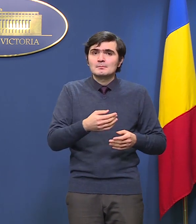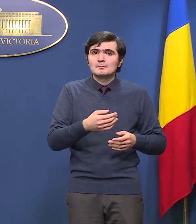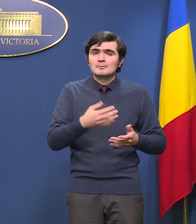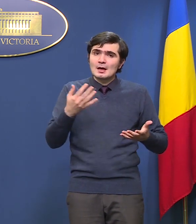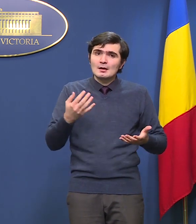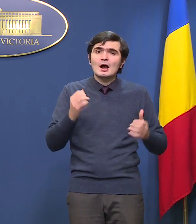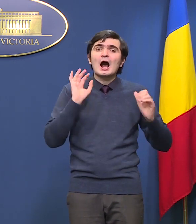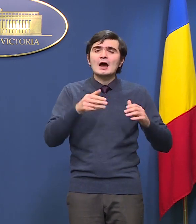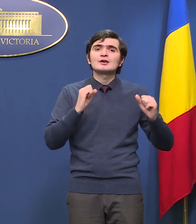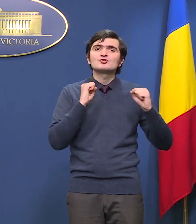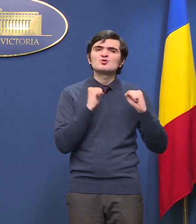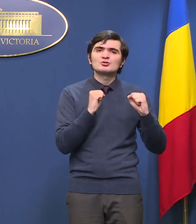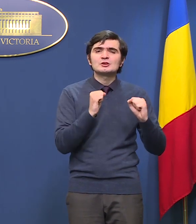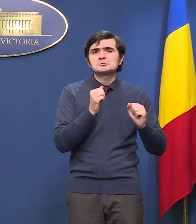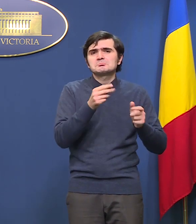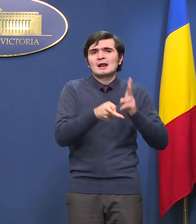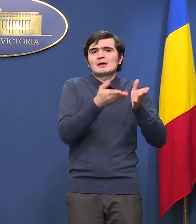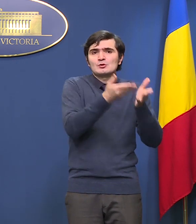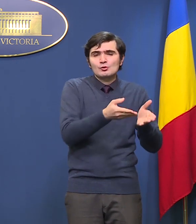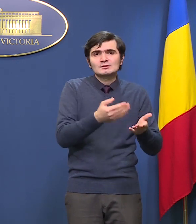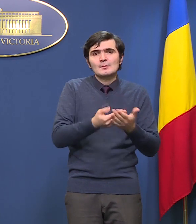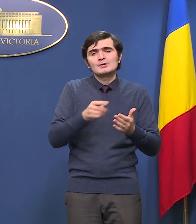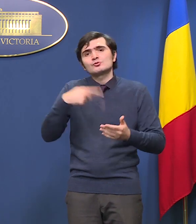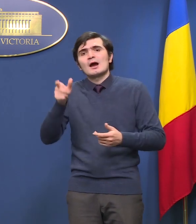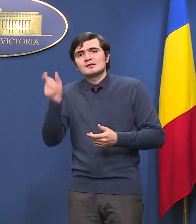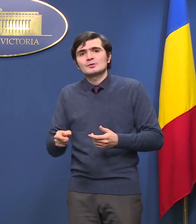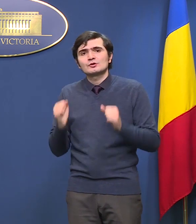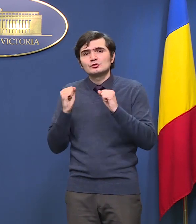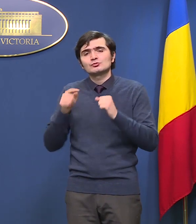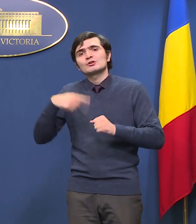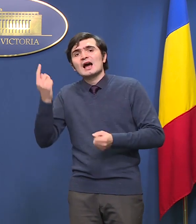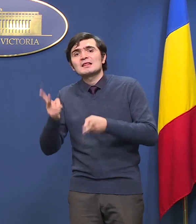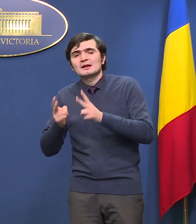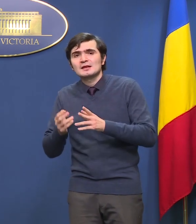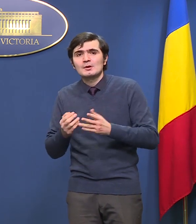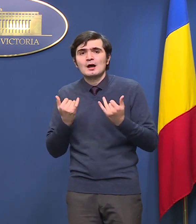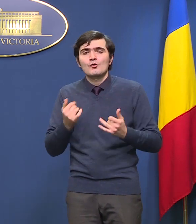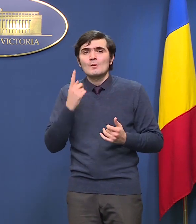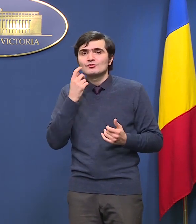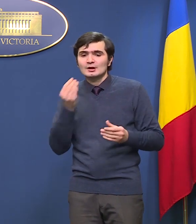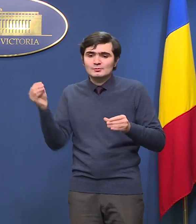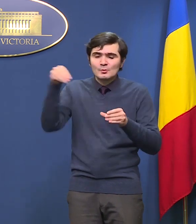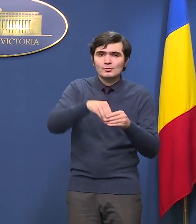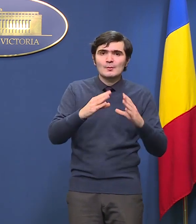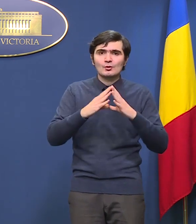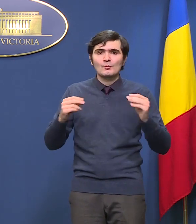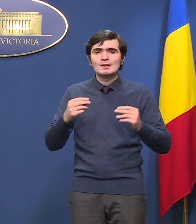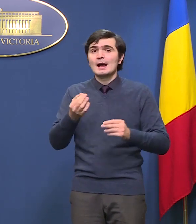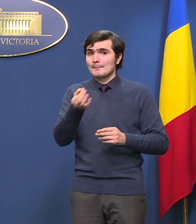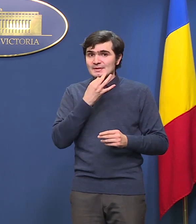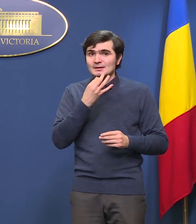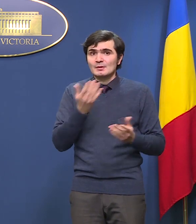tratamente dau rezultate. Evident, încercăm să introducem în România medicamente care au dat rezultate